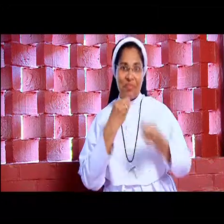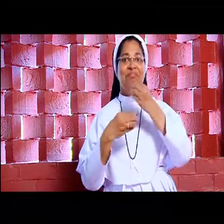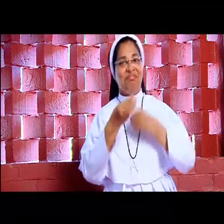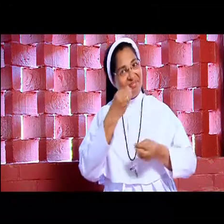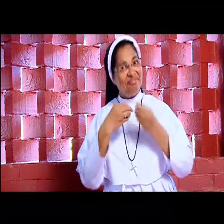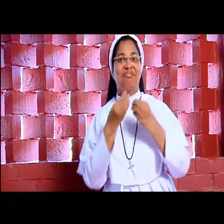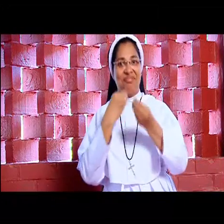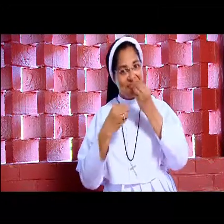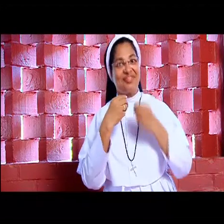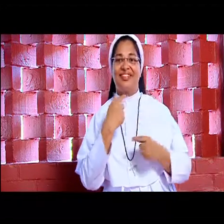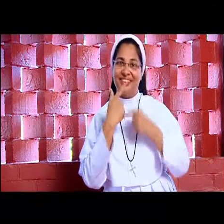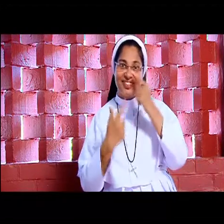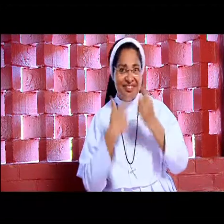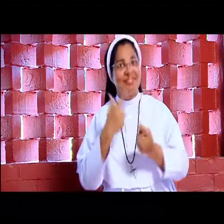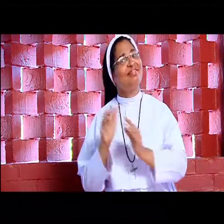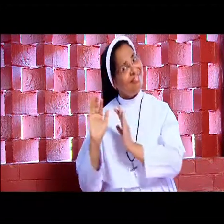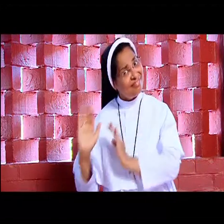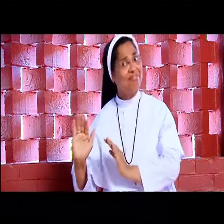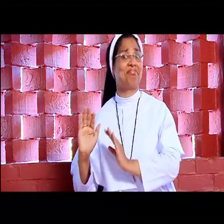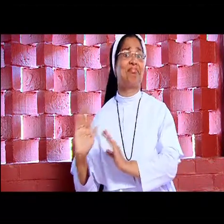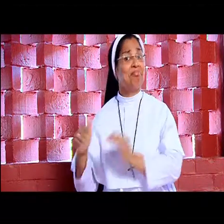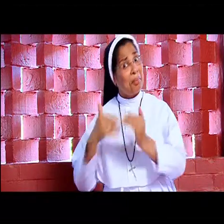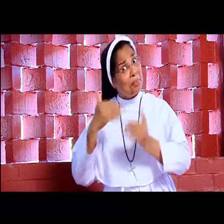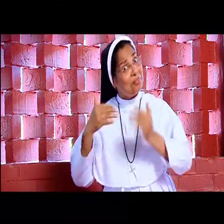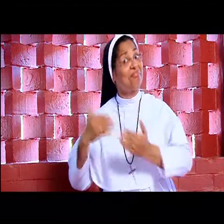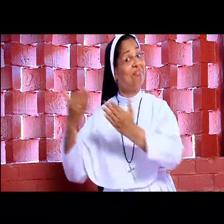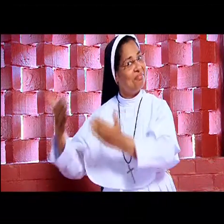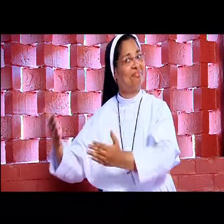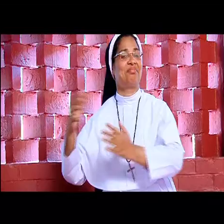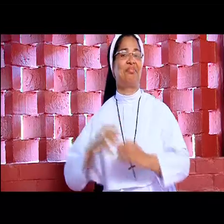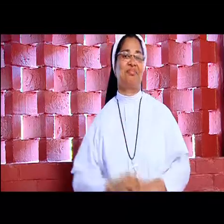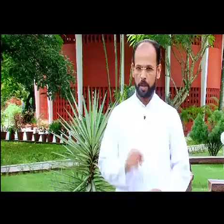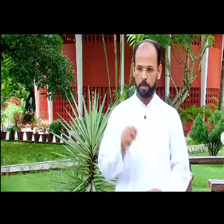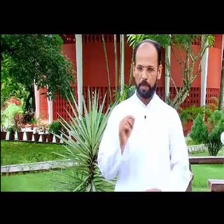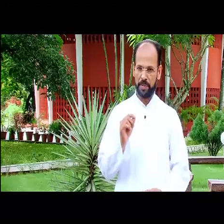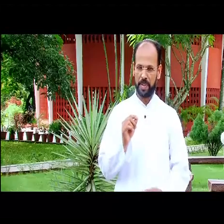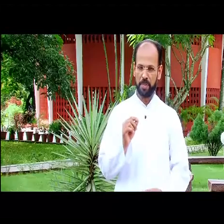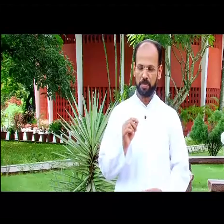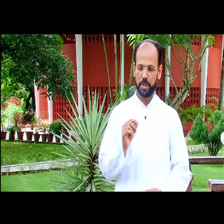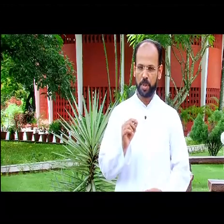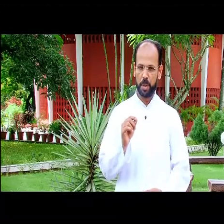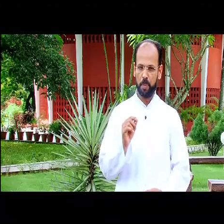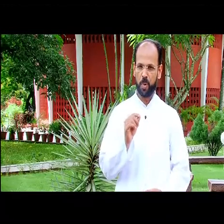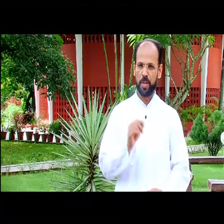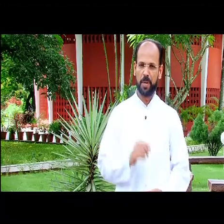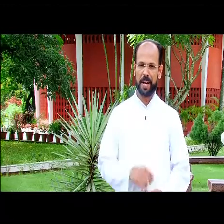അവരോടൊപ്പം ഭക്ഷണം കഴിക്കുകയും സൗഹൃദം പങ്കുവയ്ക്കുകയും ചെയ്തിട്ടുണ്ട്. ബധിരനും